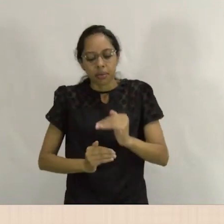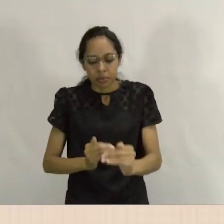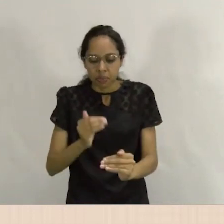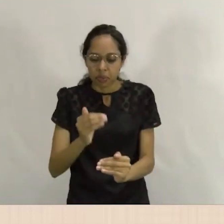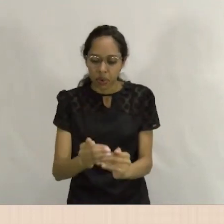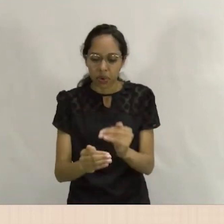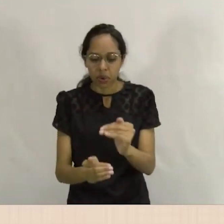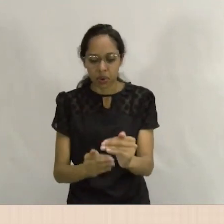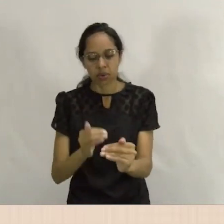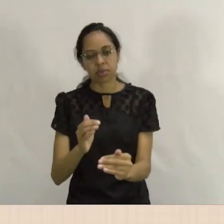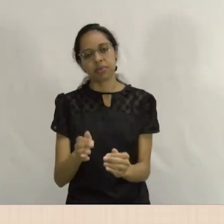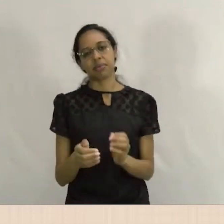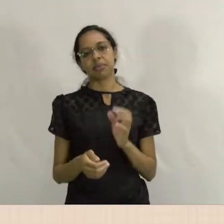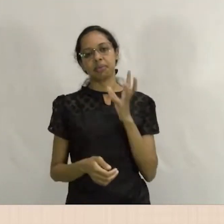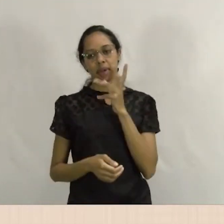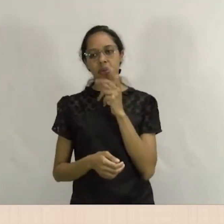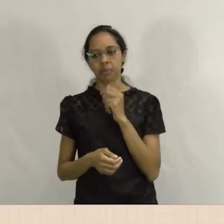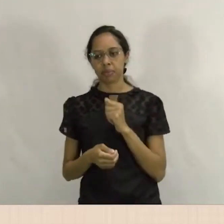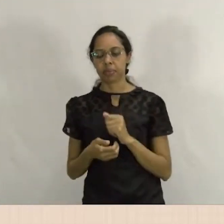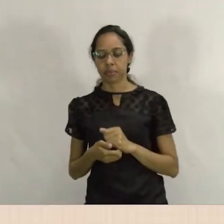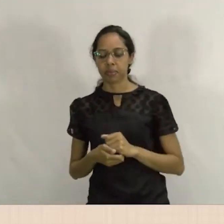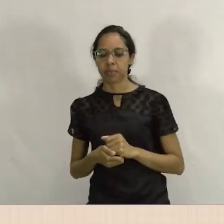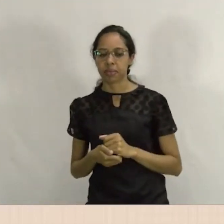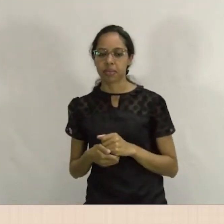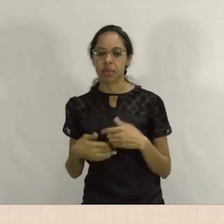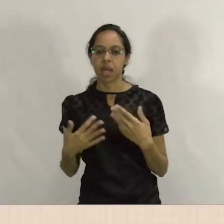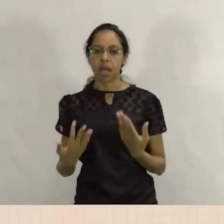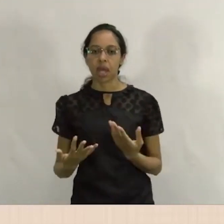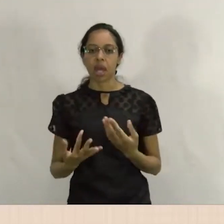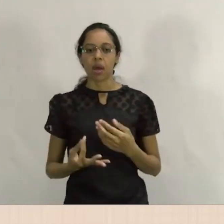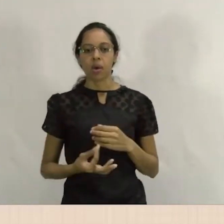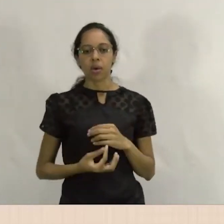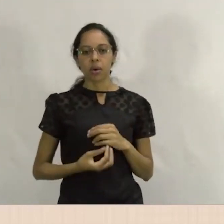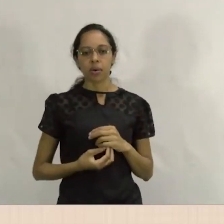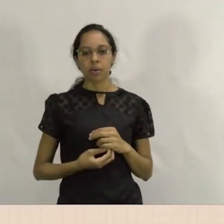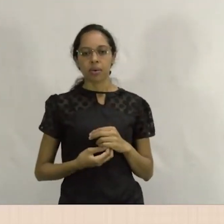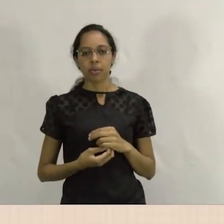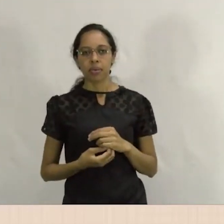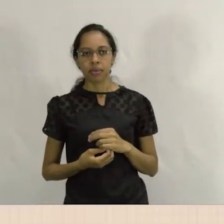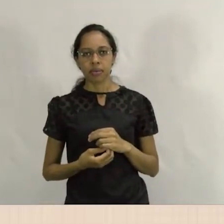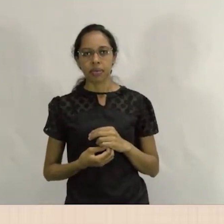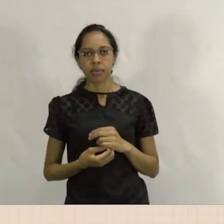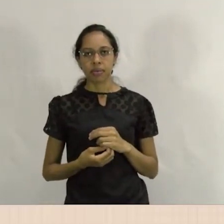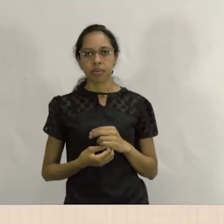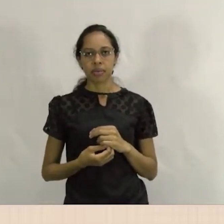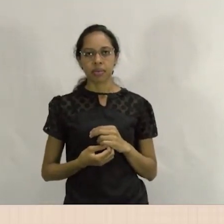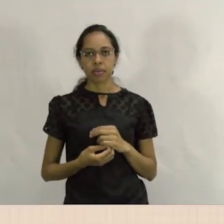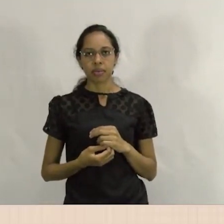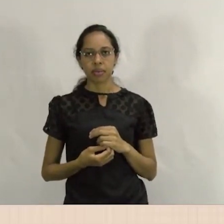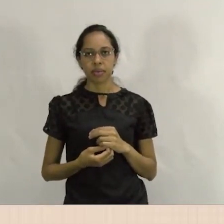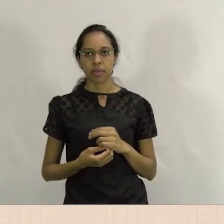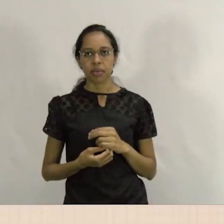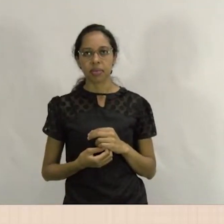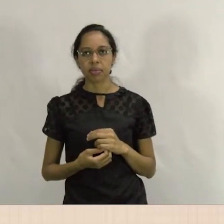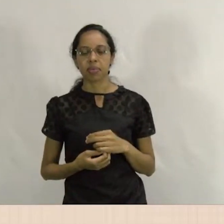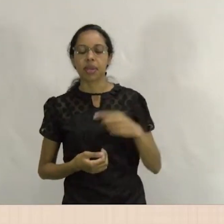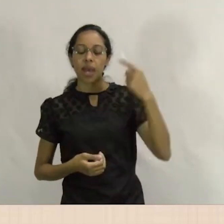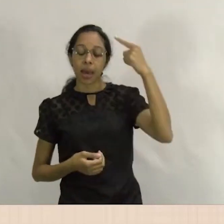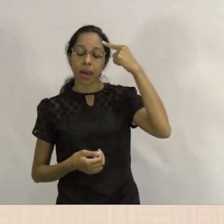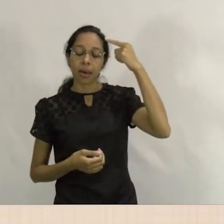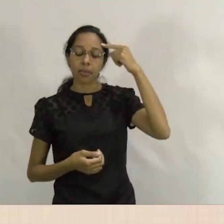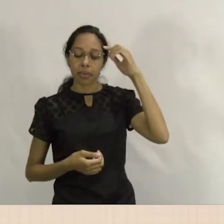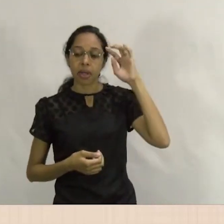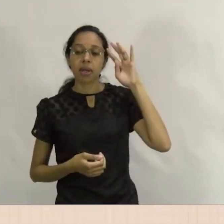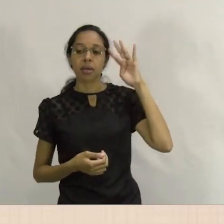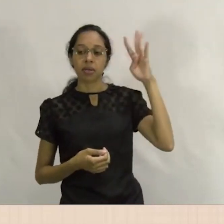e vos renoveis no espírito do vosso entendimento, ou vos renoveis no espírito da vossa mente.